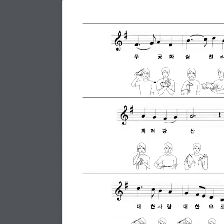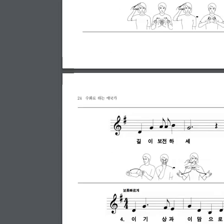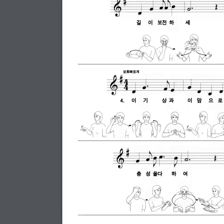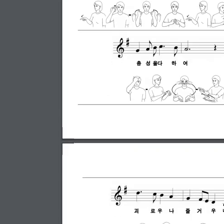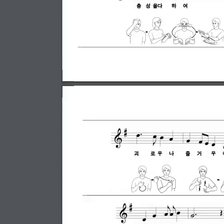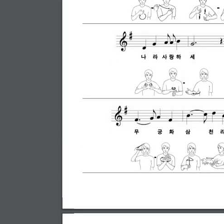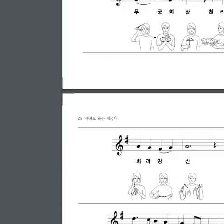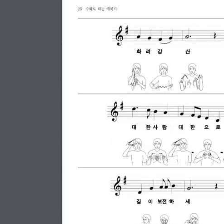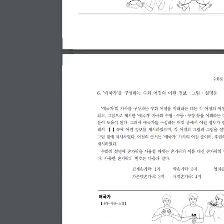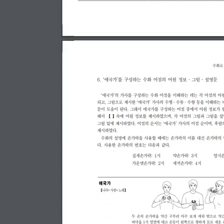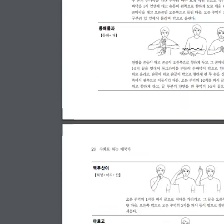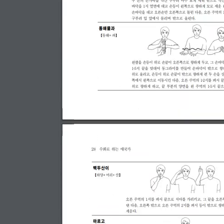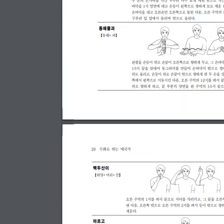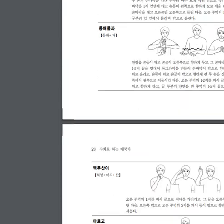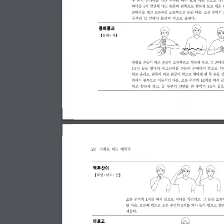이유를 밝히셨으려나요?